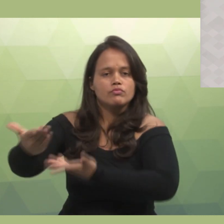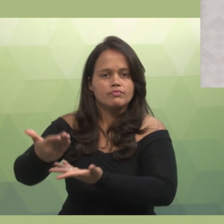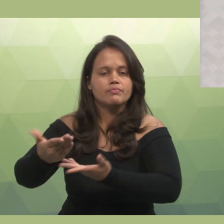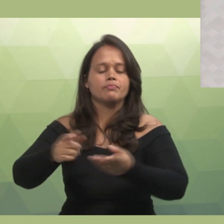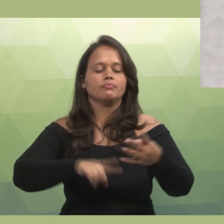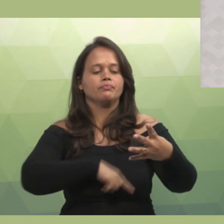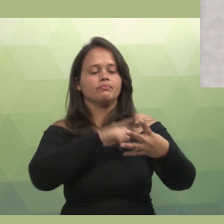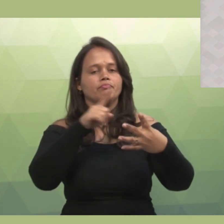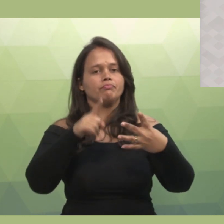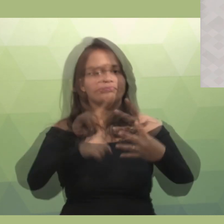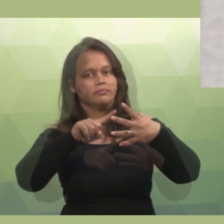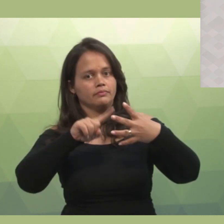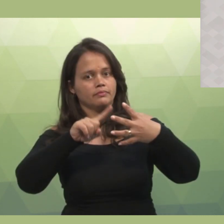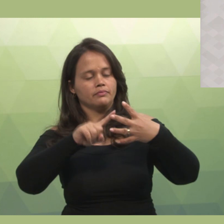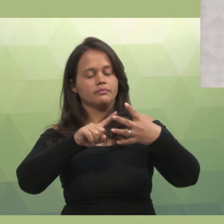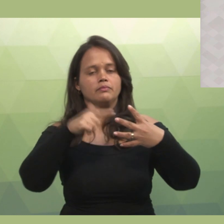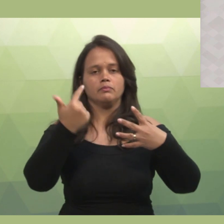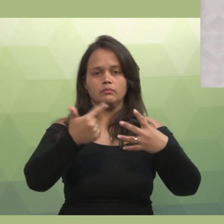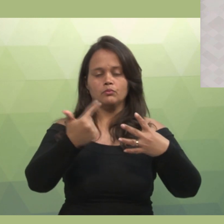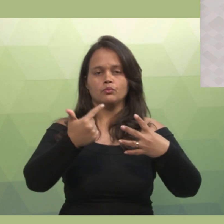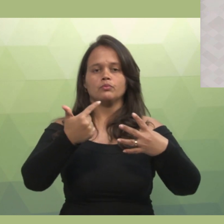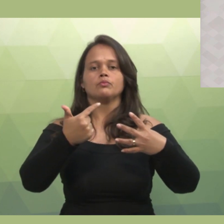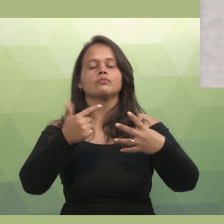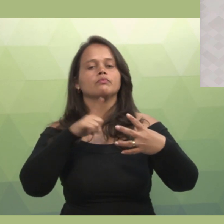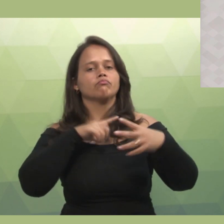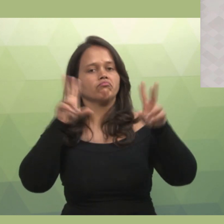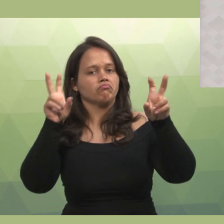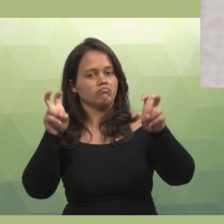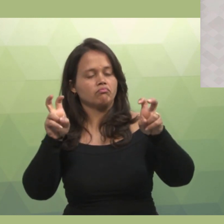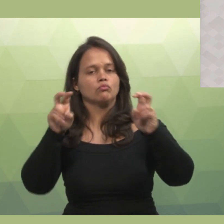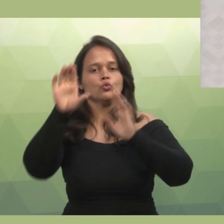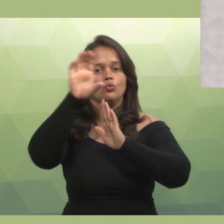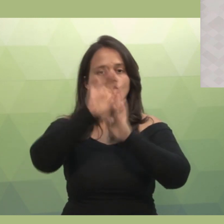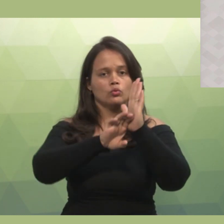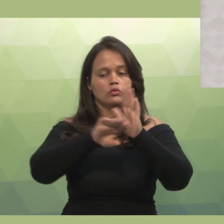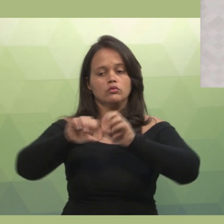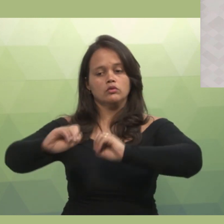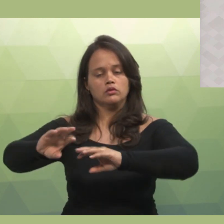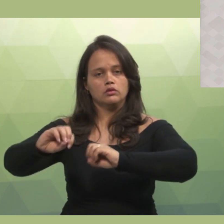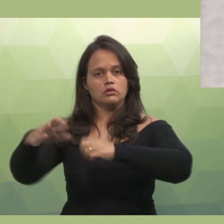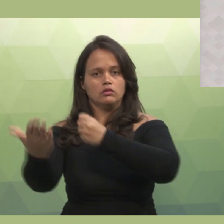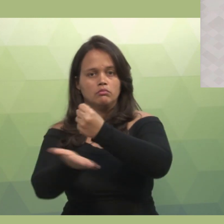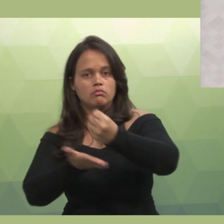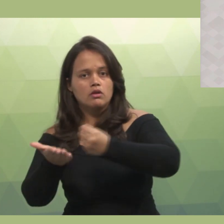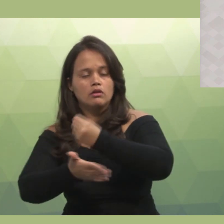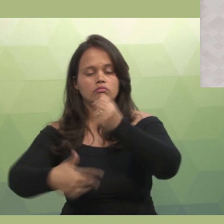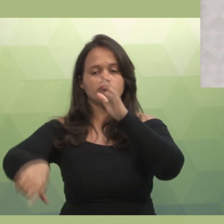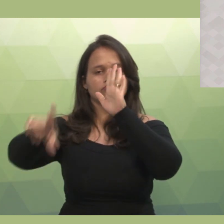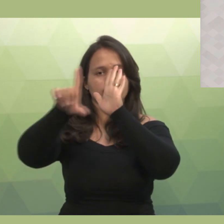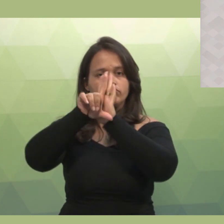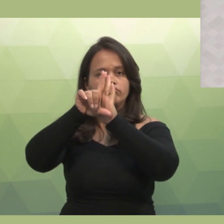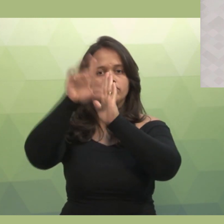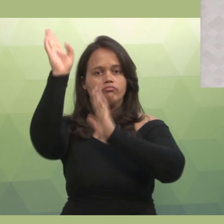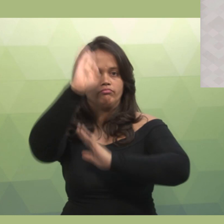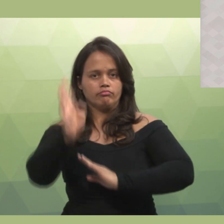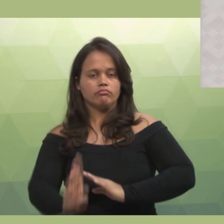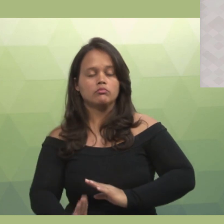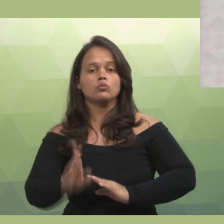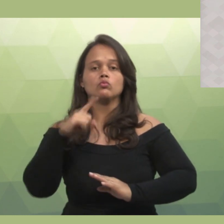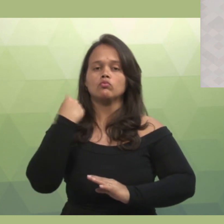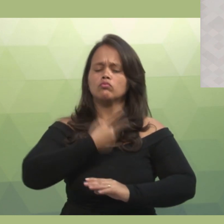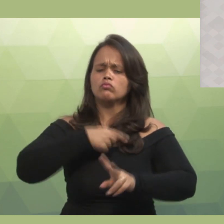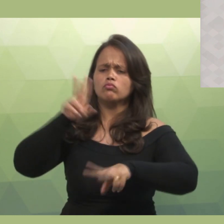colaboração. Na segunda unidade, intitulada O Currículo do Ensino Básico na Legislação Brasileira,